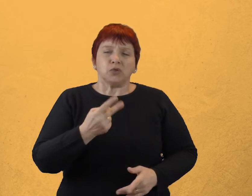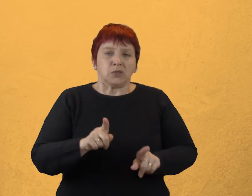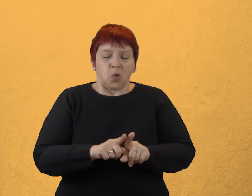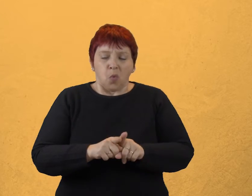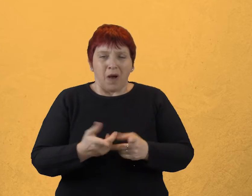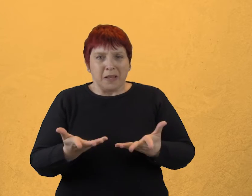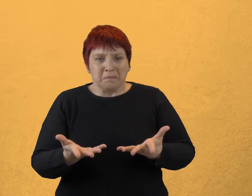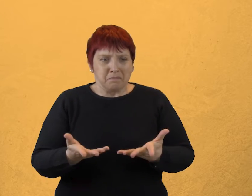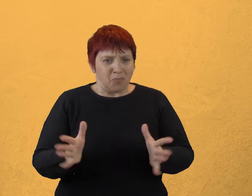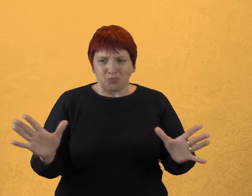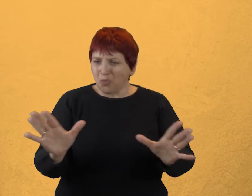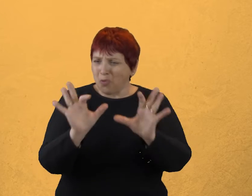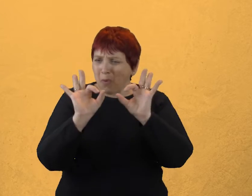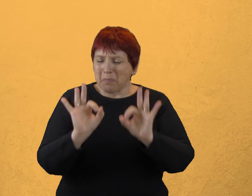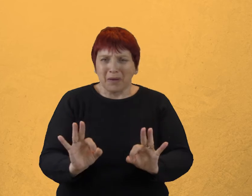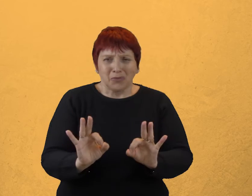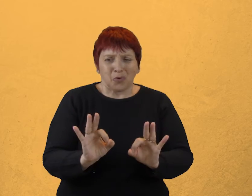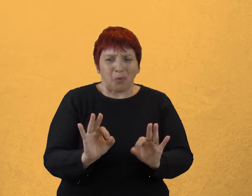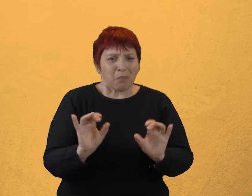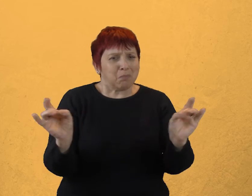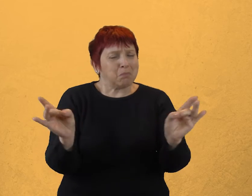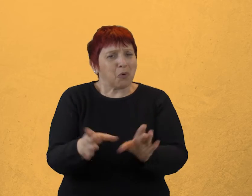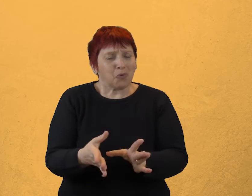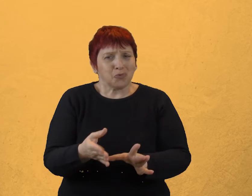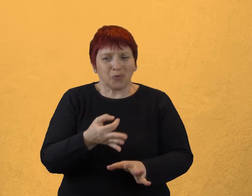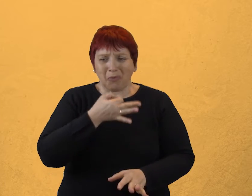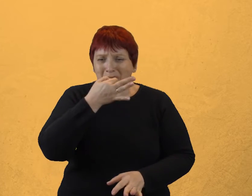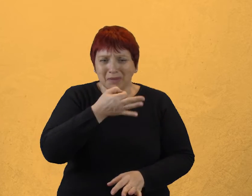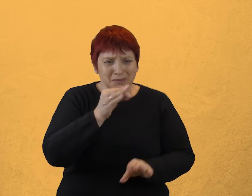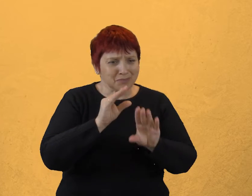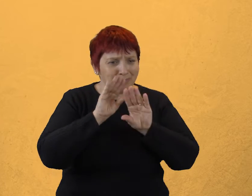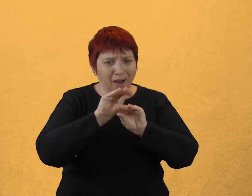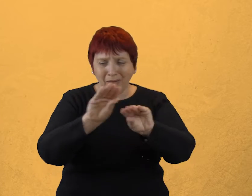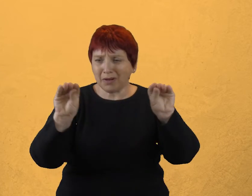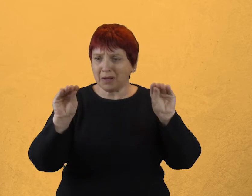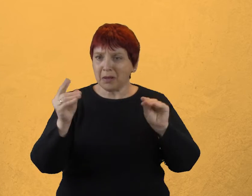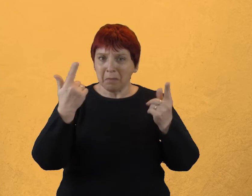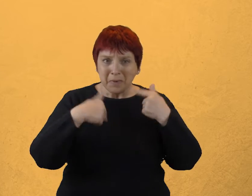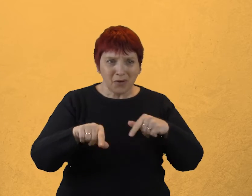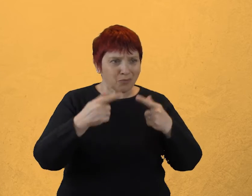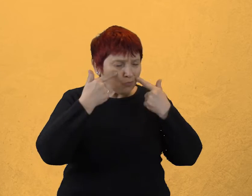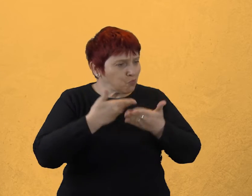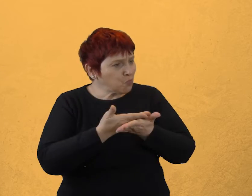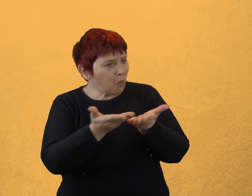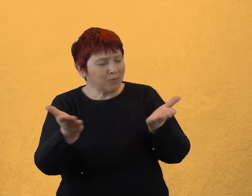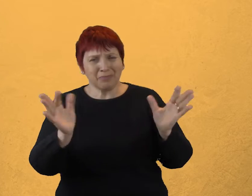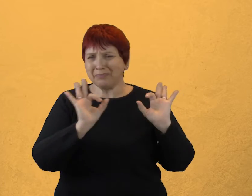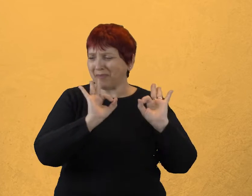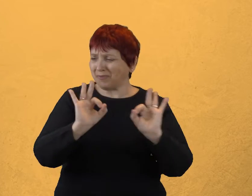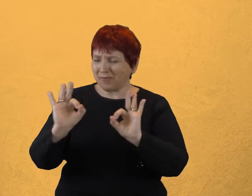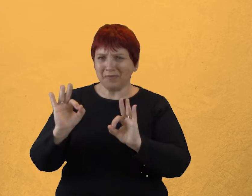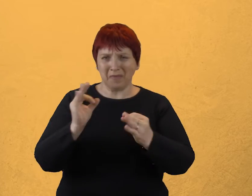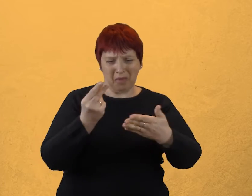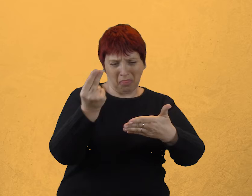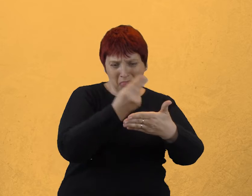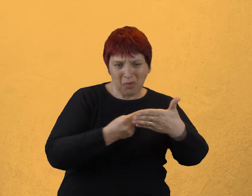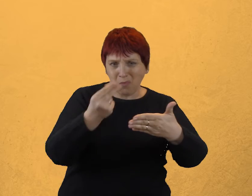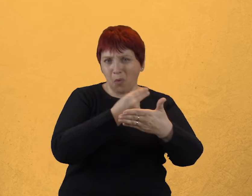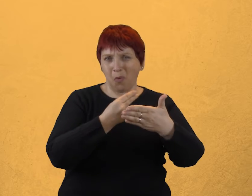que estaba todo pronto. La escenografía sobre la ciudad había quedado hermosa. con grandes dibujos